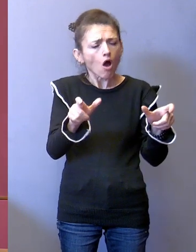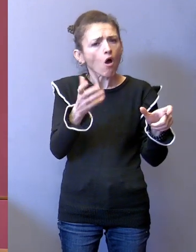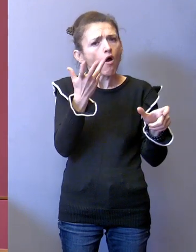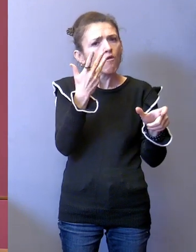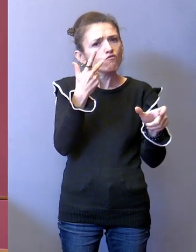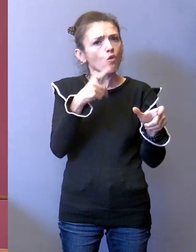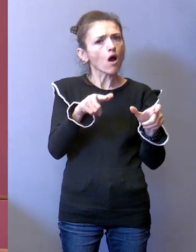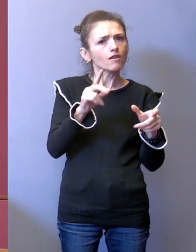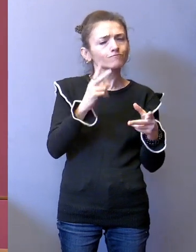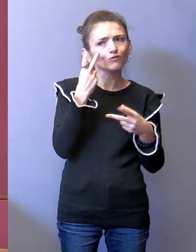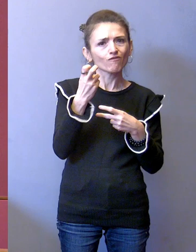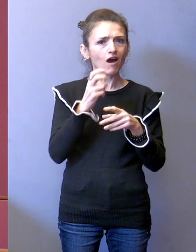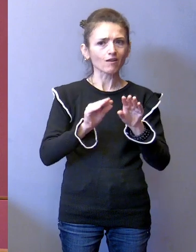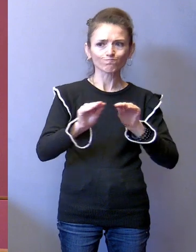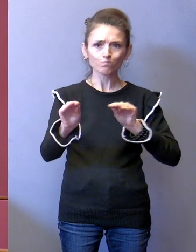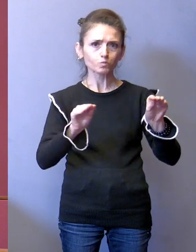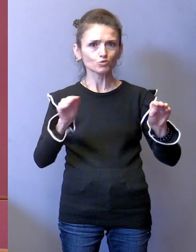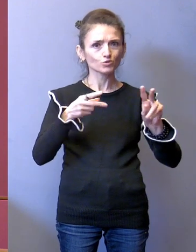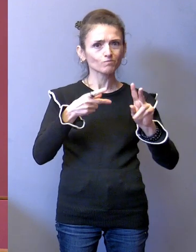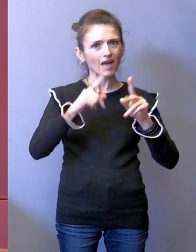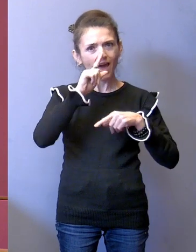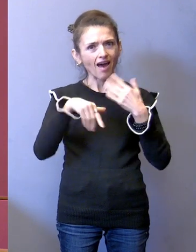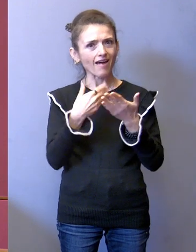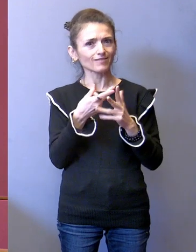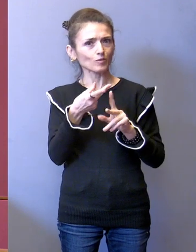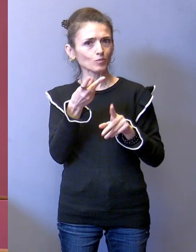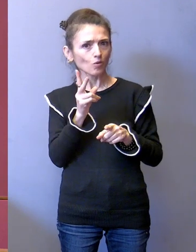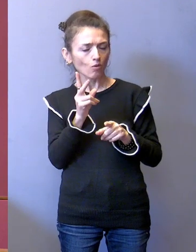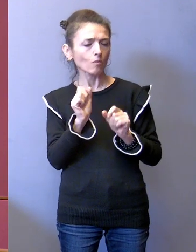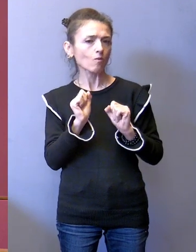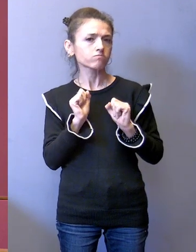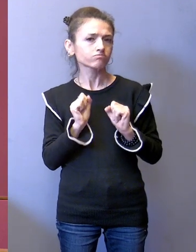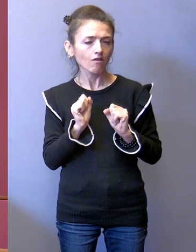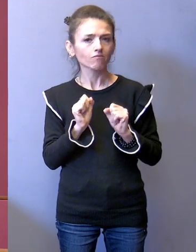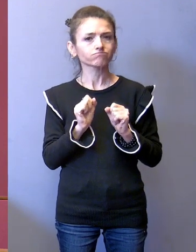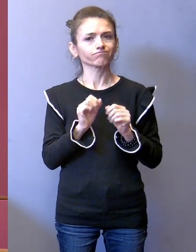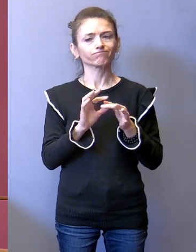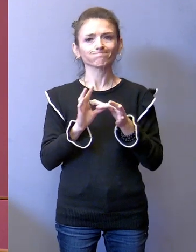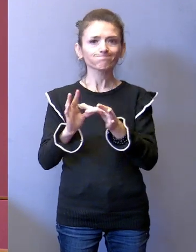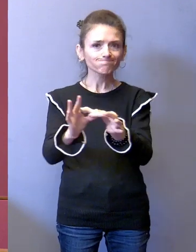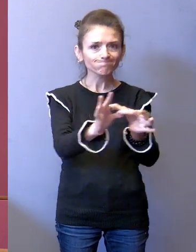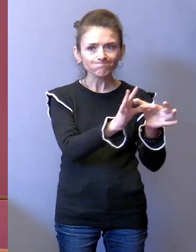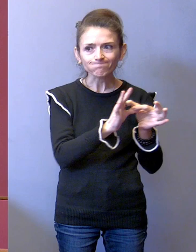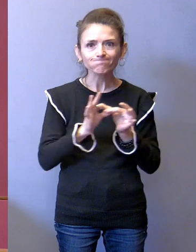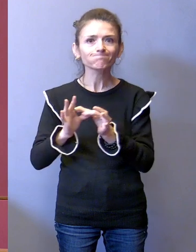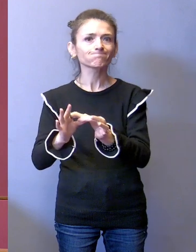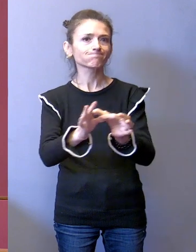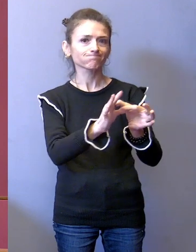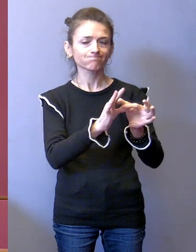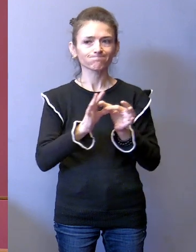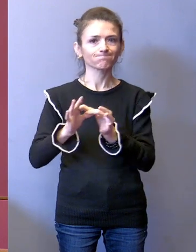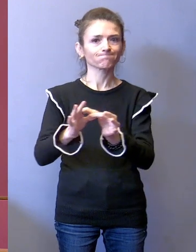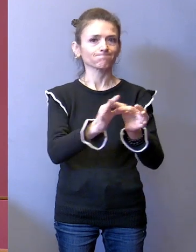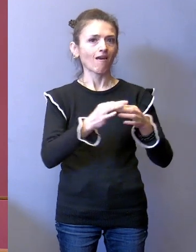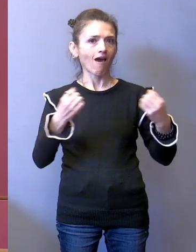collocazioni più idonee in maniera tale che si possa creare un giro virtuoso per